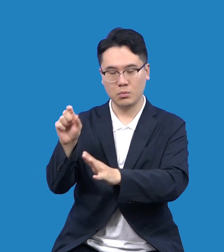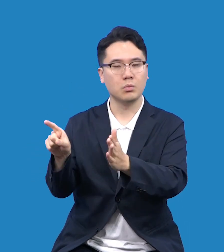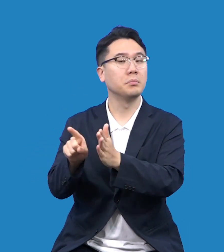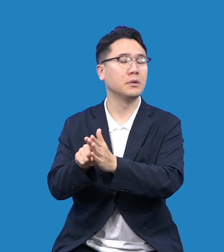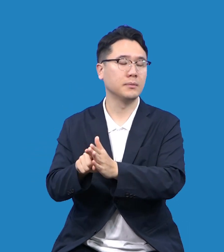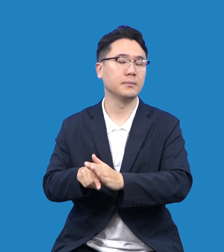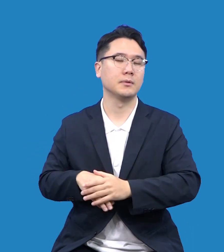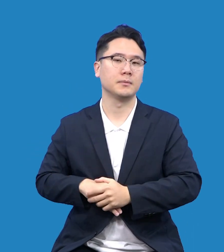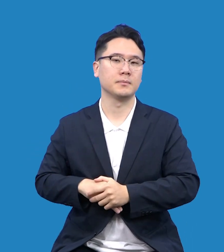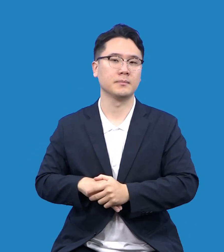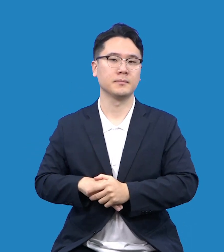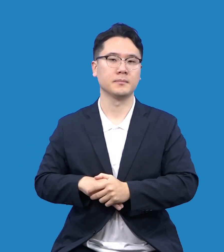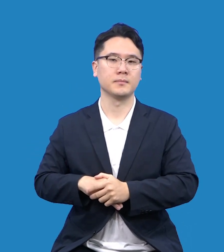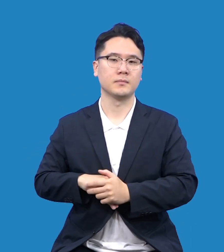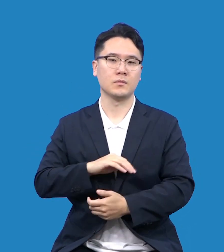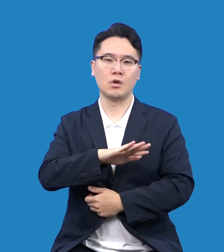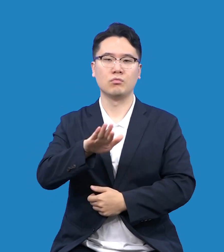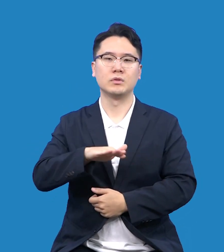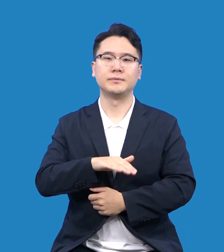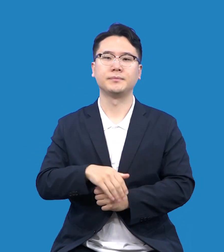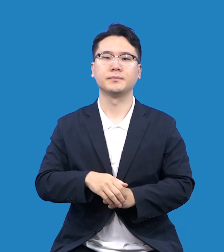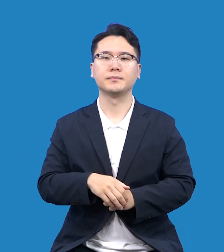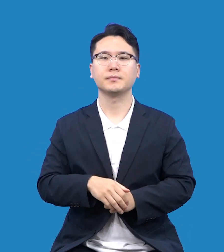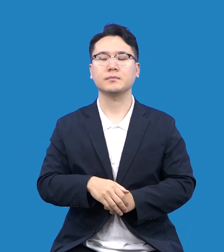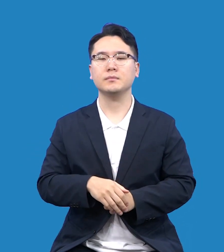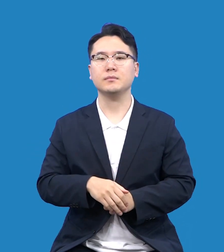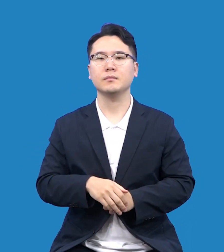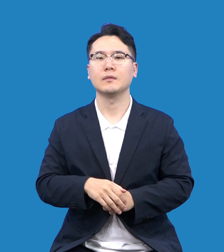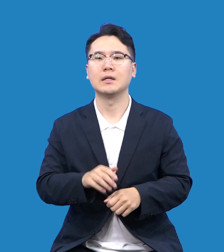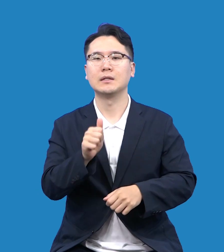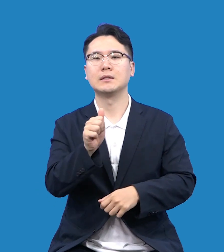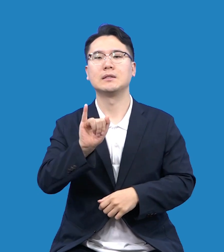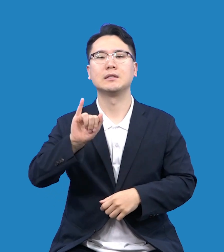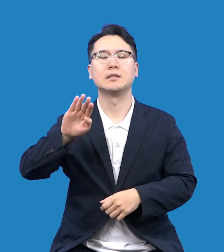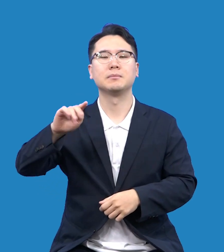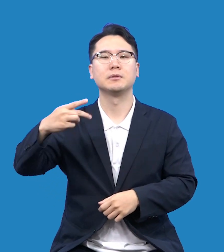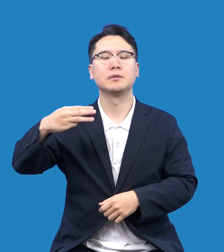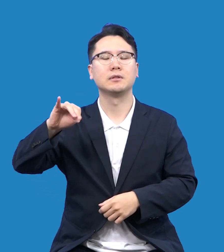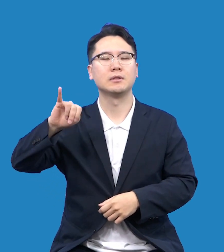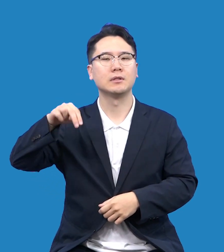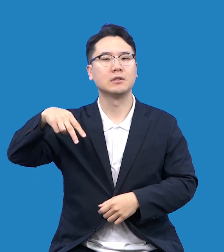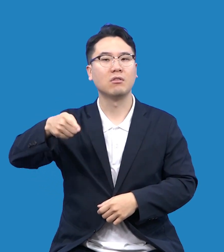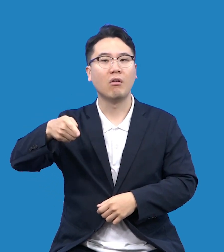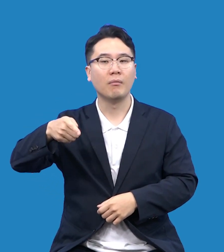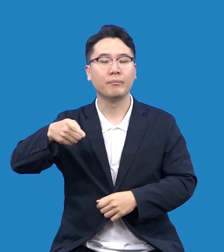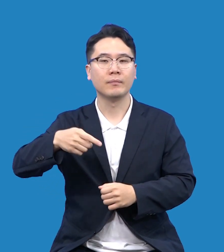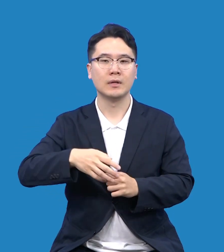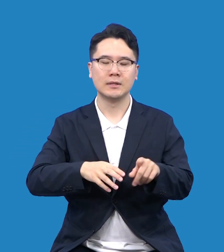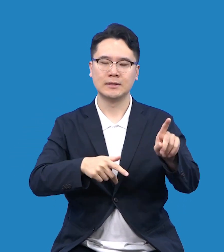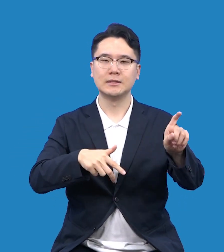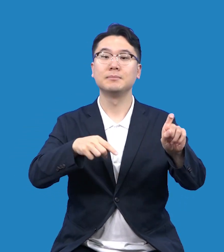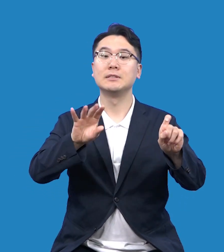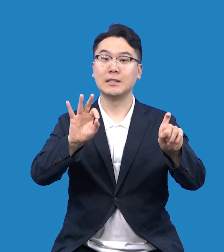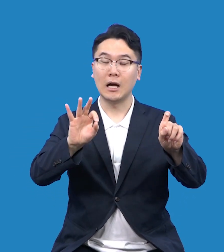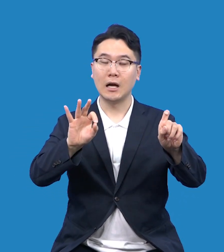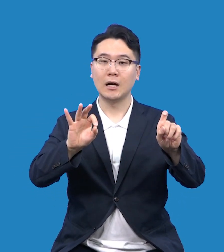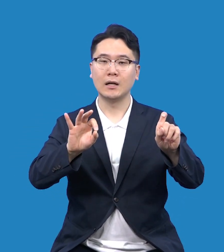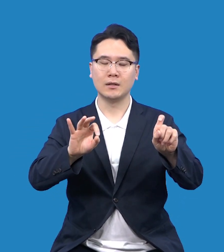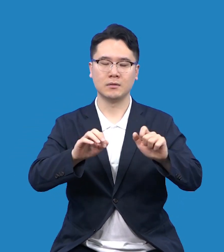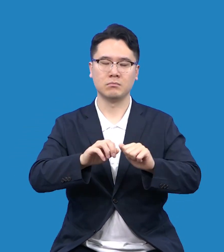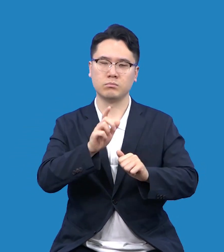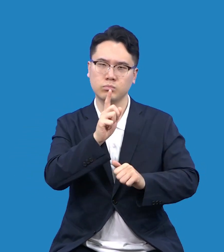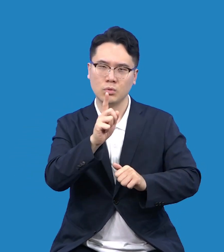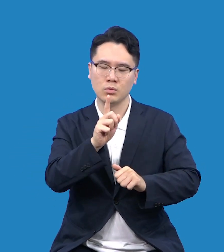우리가 히브리서 11장을 가리켜서 우리가 보통 믿음의 장이다 이렇게 부르지 않습니까? 그래서 우리가 히브리서 11장을